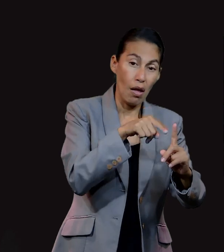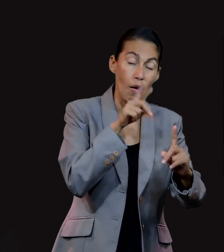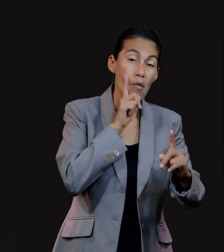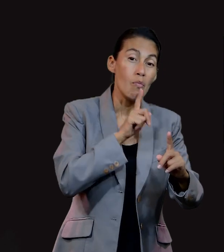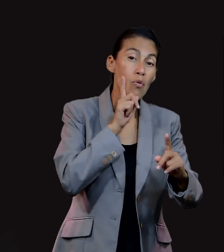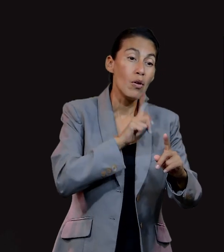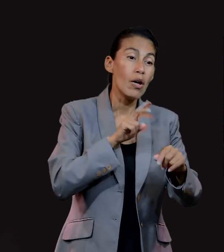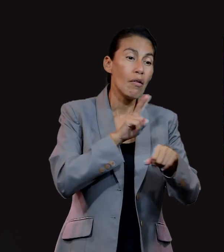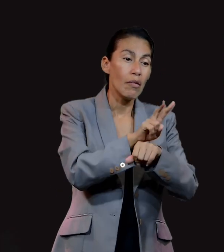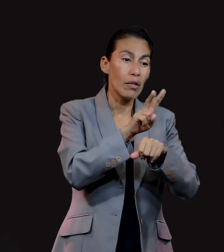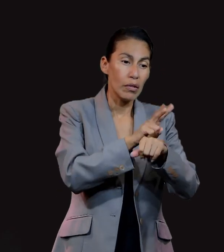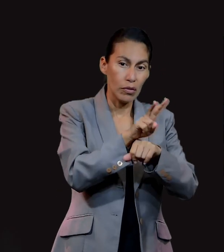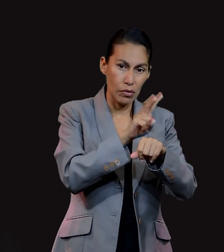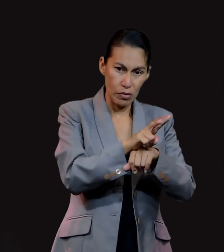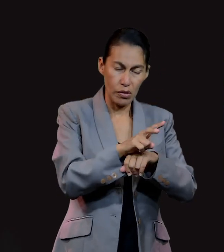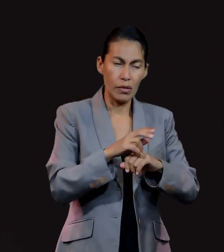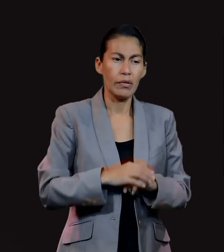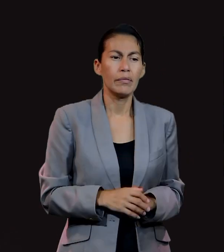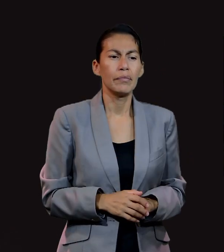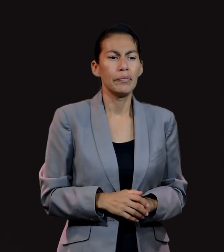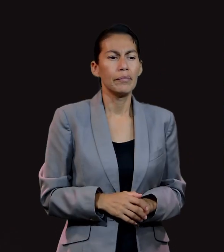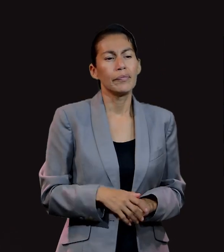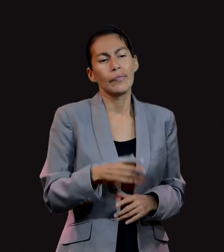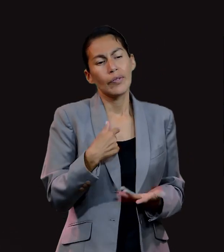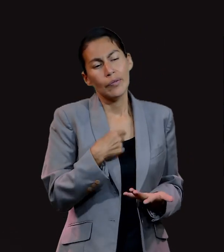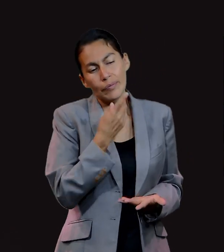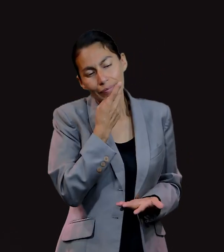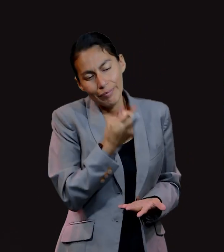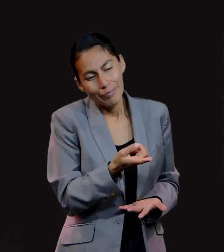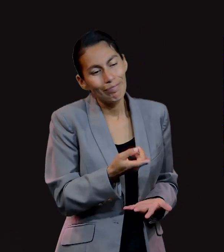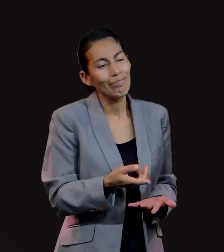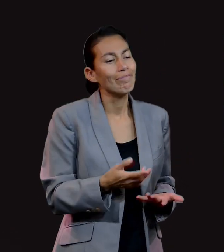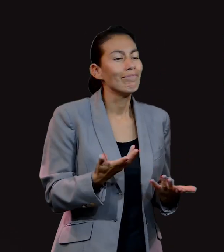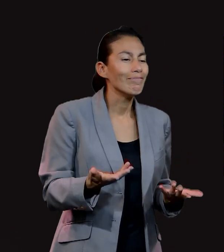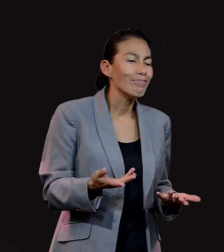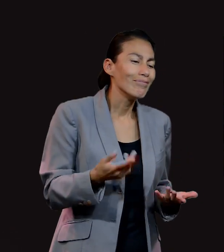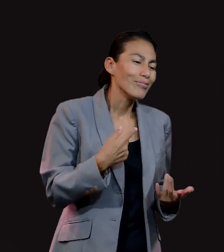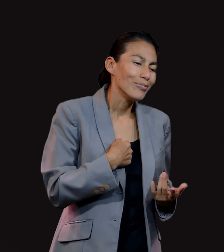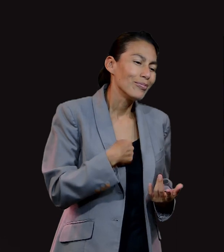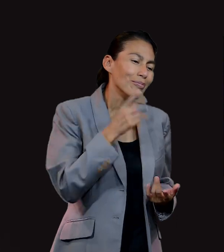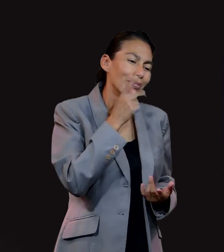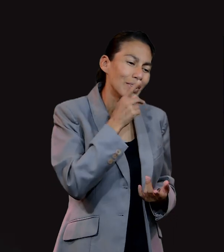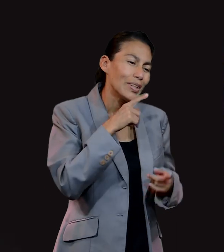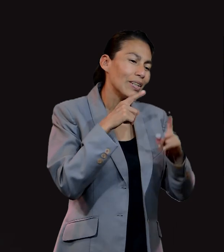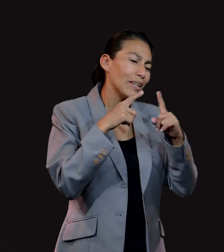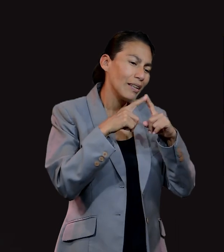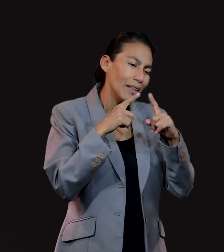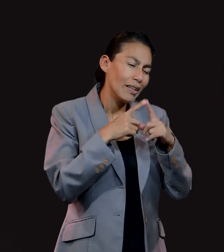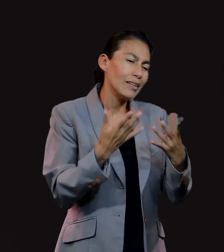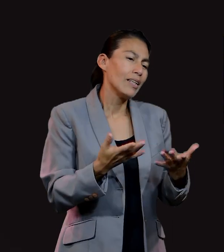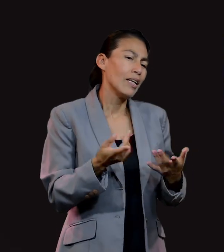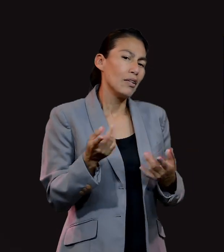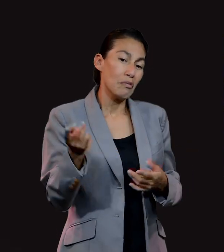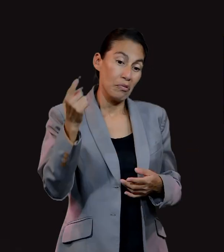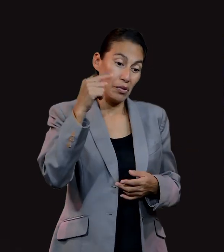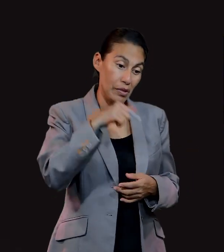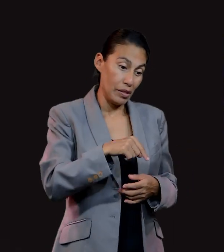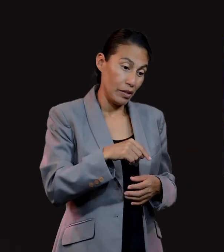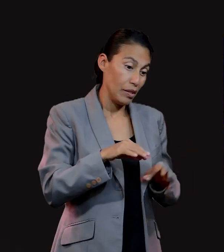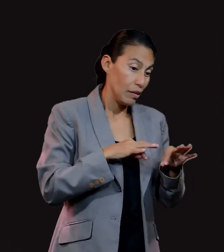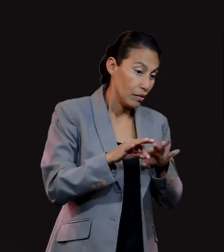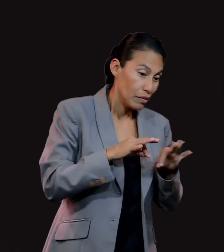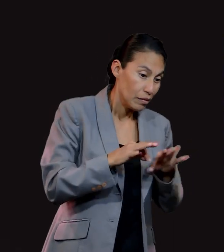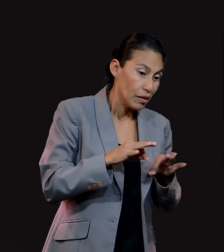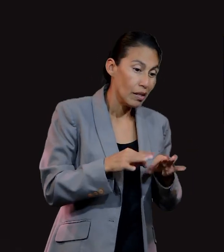donde ella era una hispana era una venezolana y yo le empecé a decir mire yo lamentablemente pues yo soy pastor de la